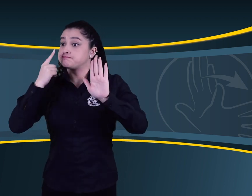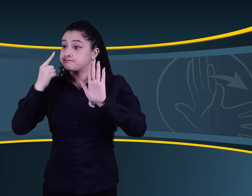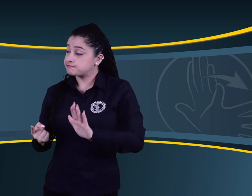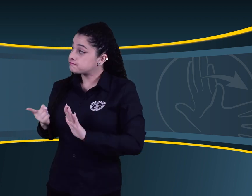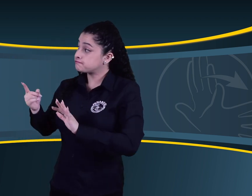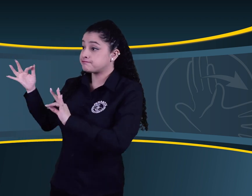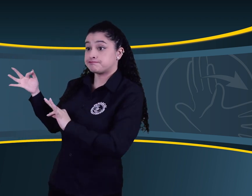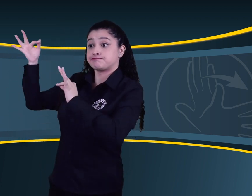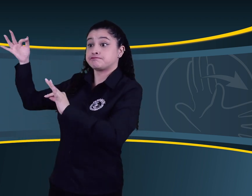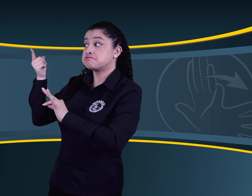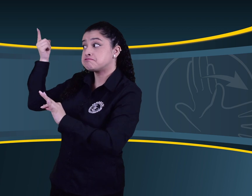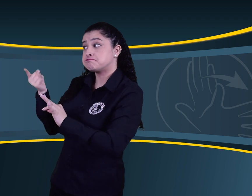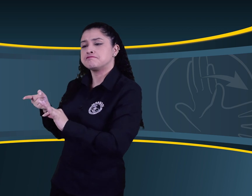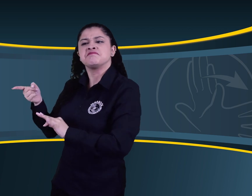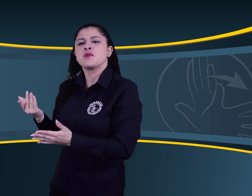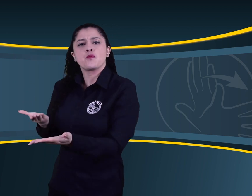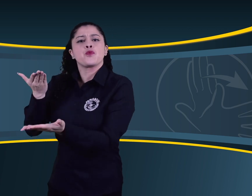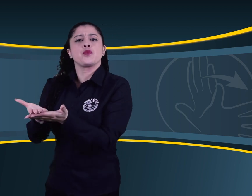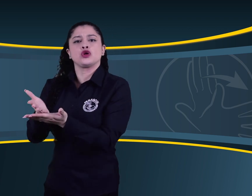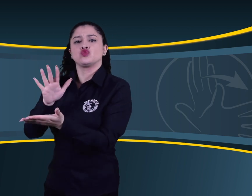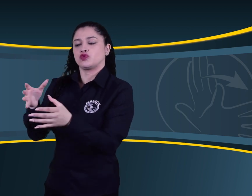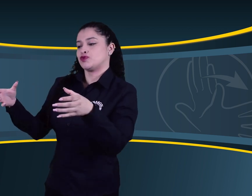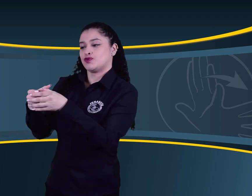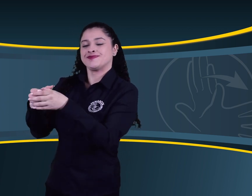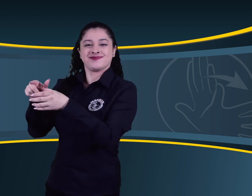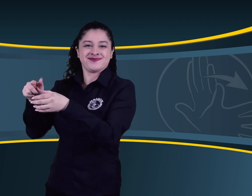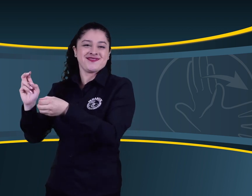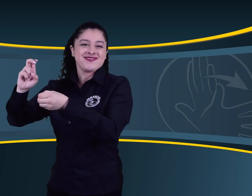se presentó el documento propuesto por la federación de sordos de Francia